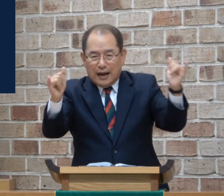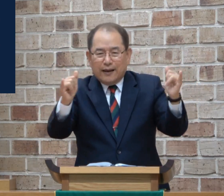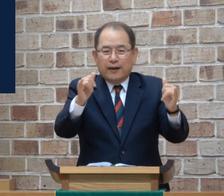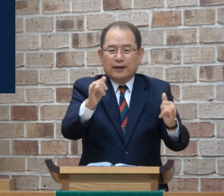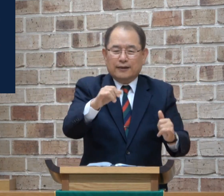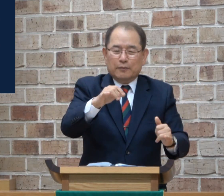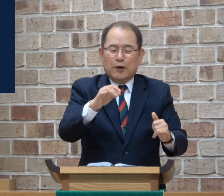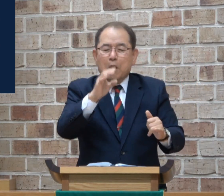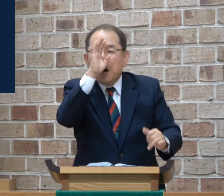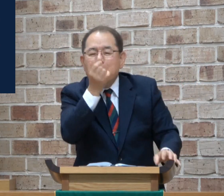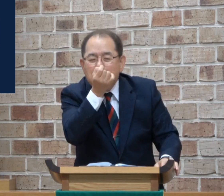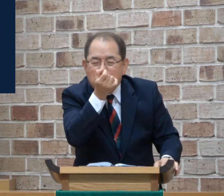환자가 찾아오면